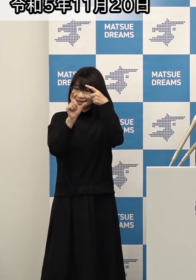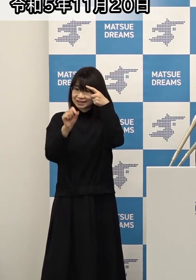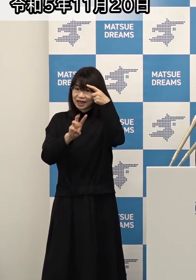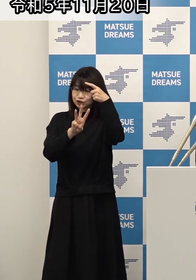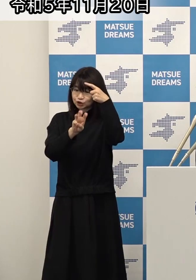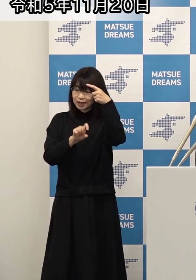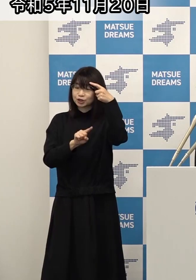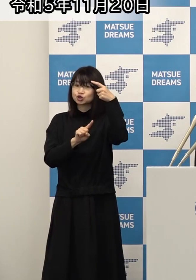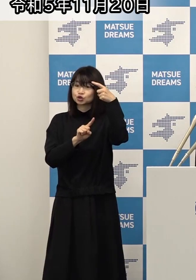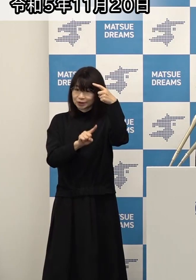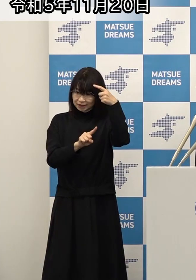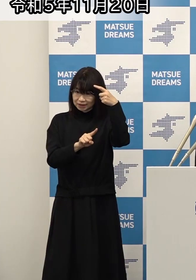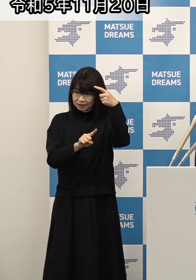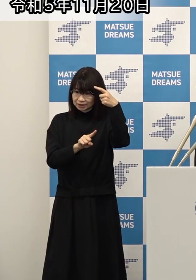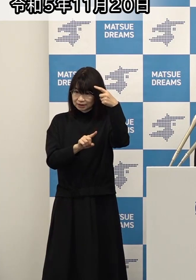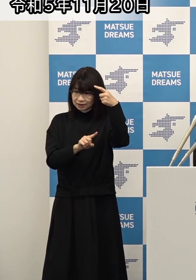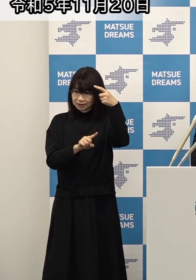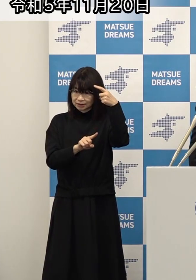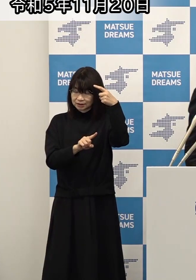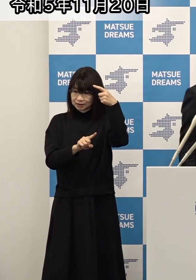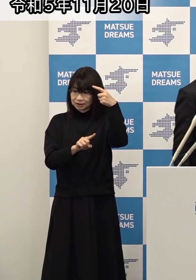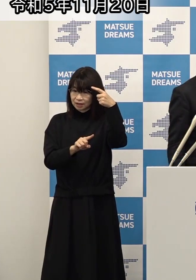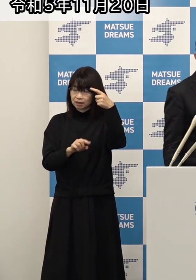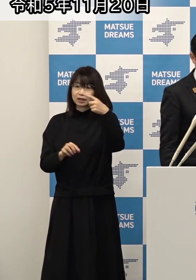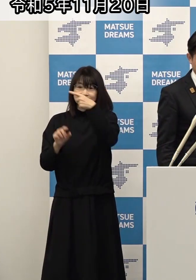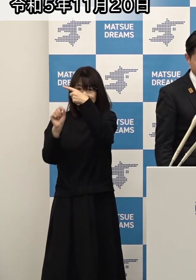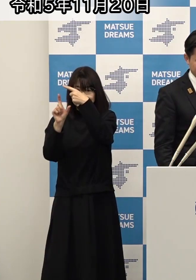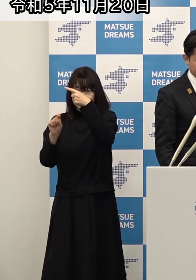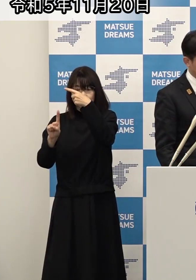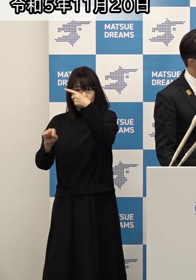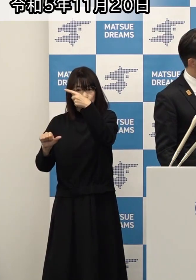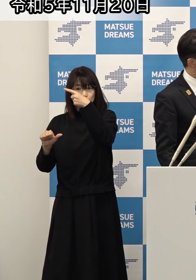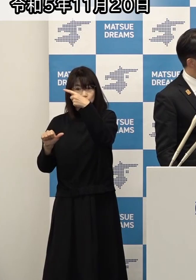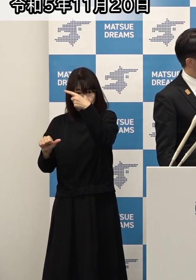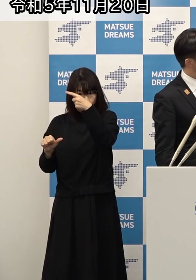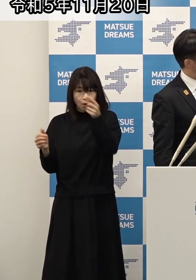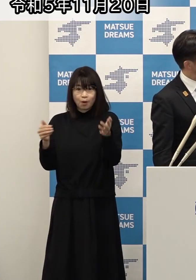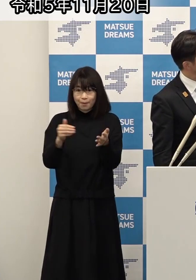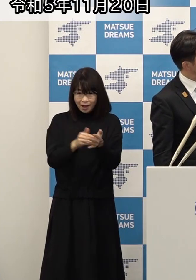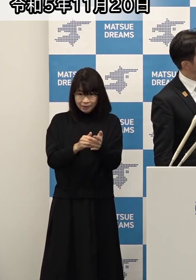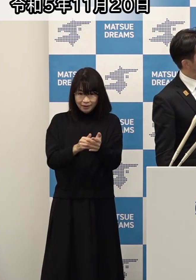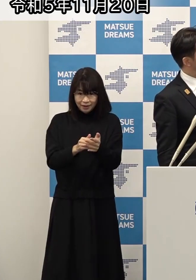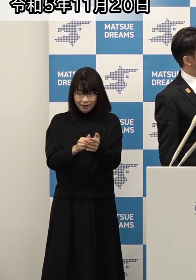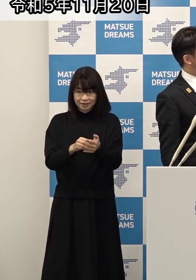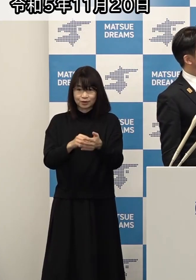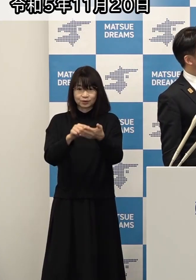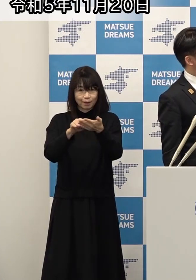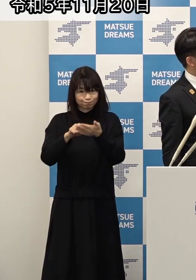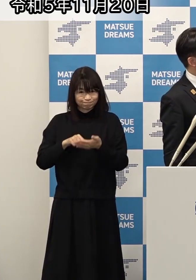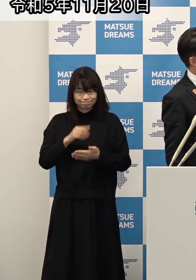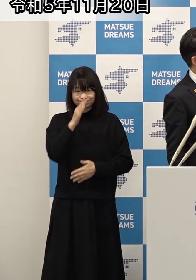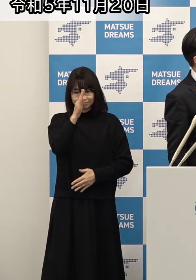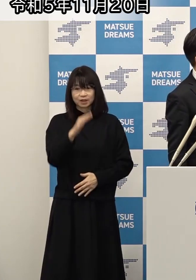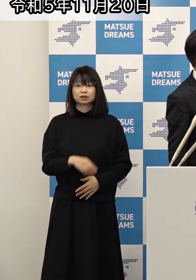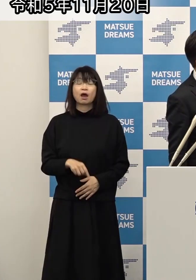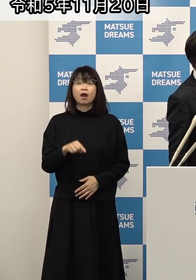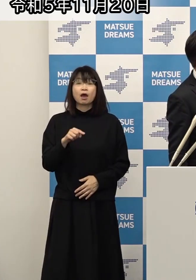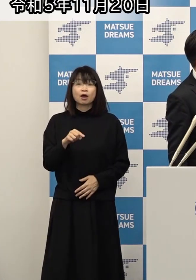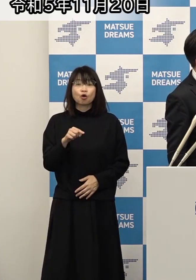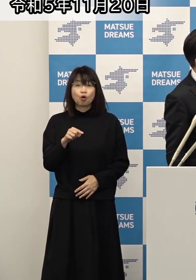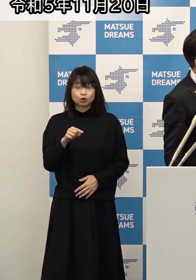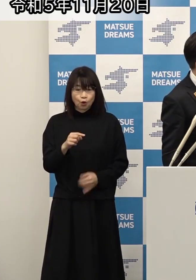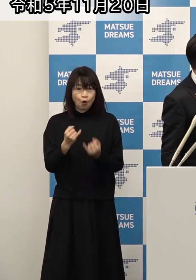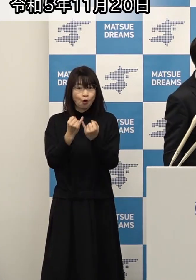日あるいは1月の15日ですので、お忘れなきをお願いいたします。ちなみにこのレディースハーフマラソンではです